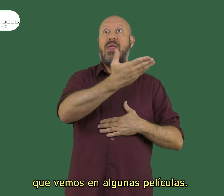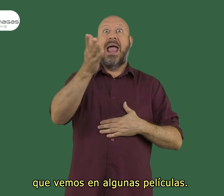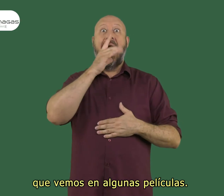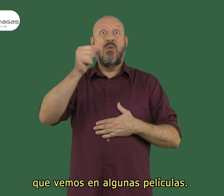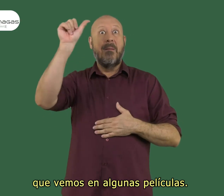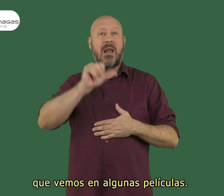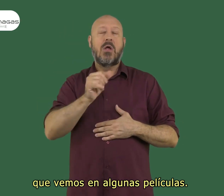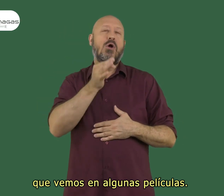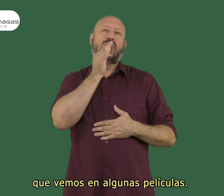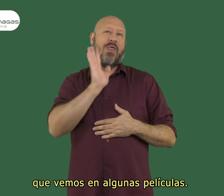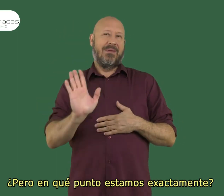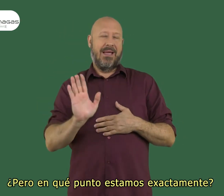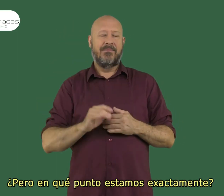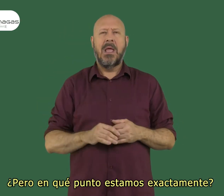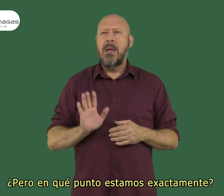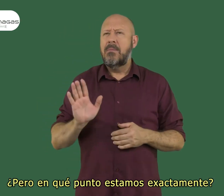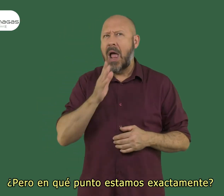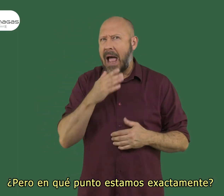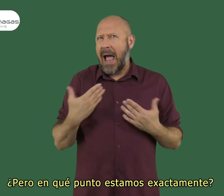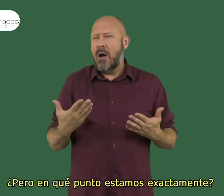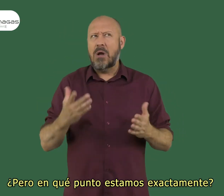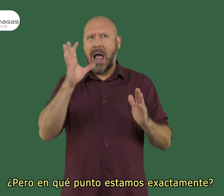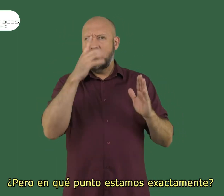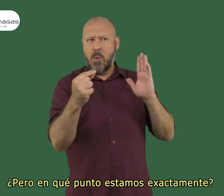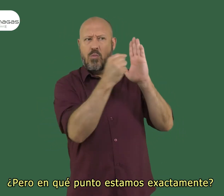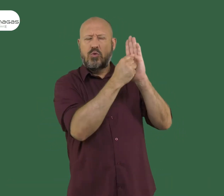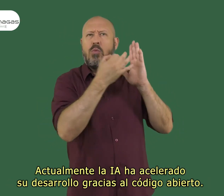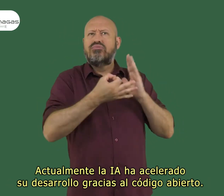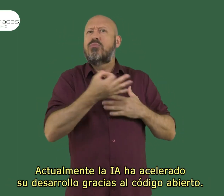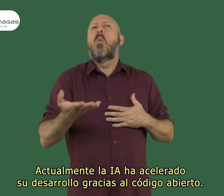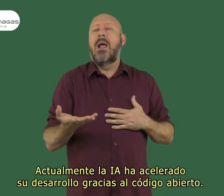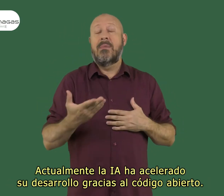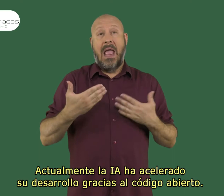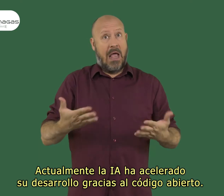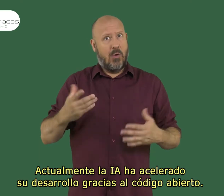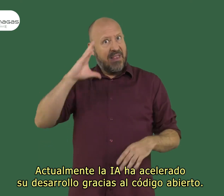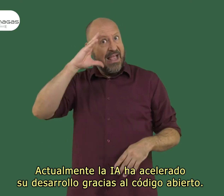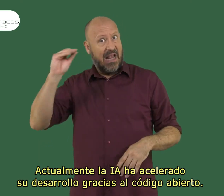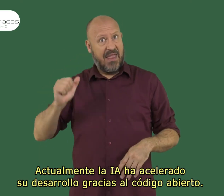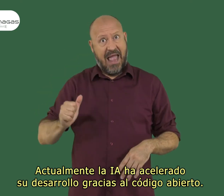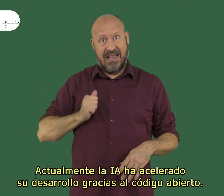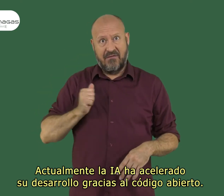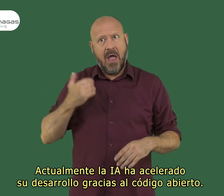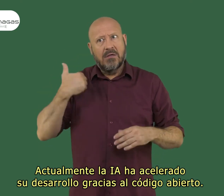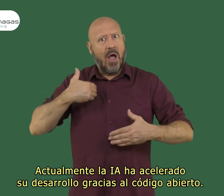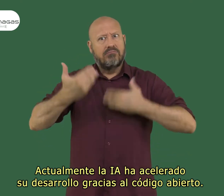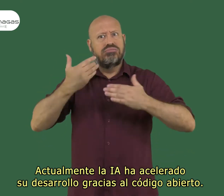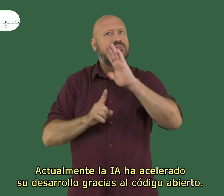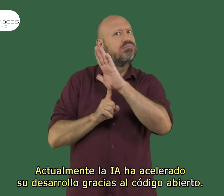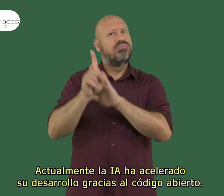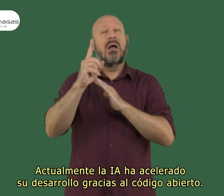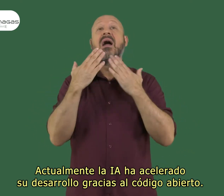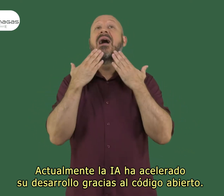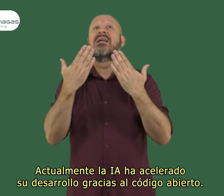en algunas películas. Pero, ¿en qué punto estamos exactamente? Actualmente la inteligencia artificial ha acelerado su